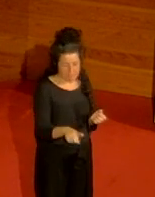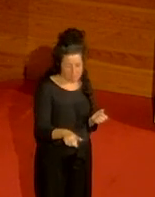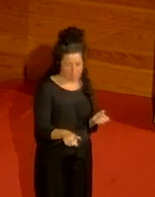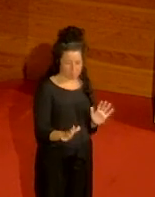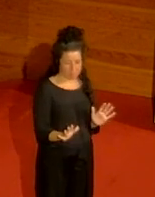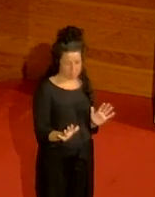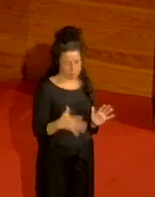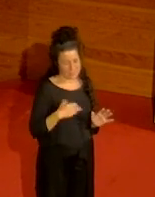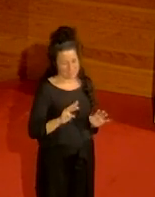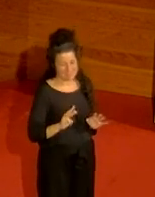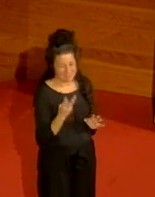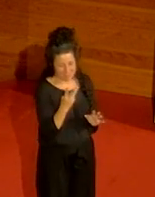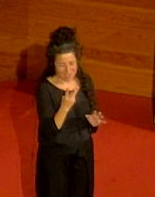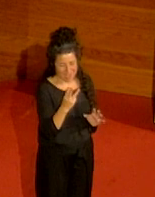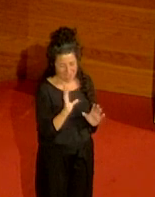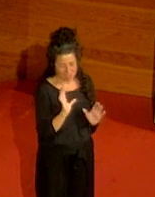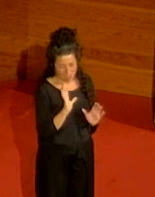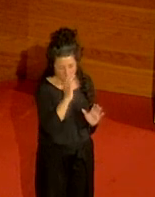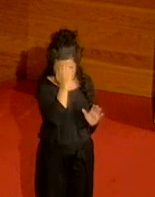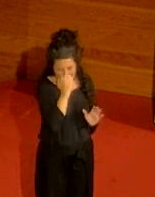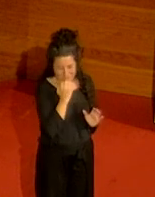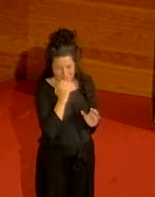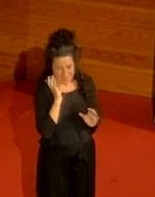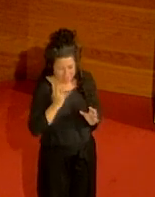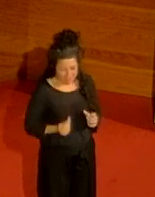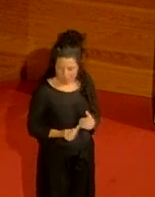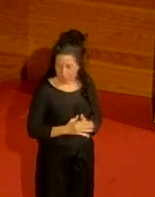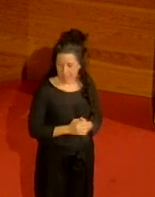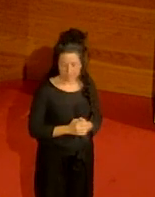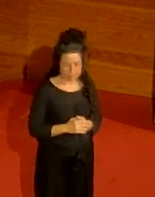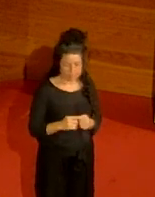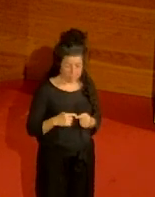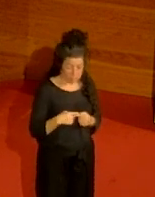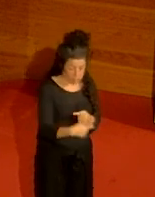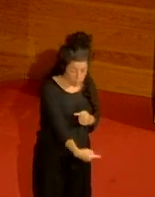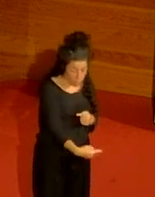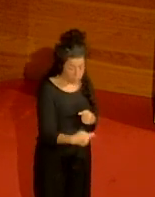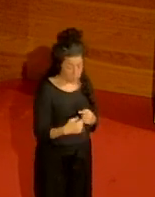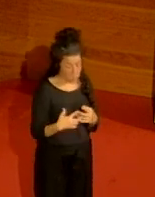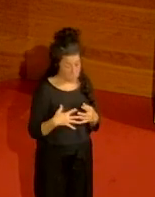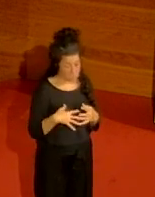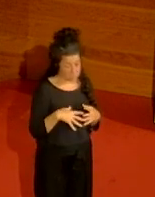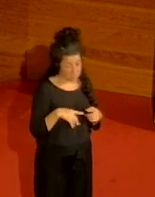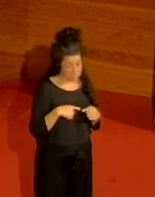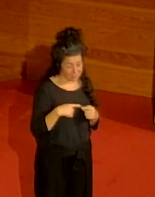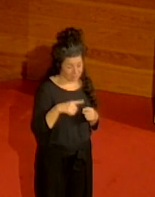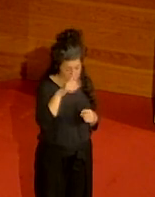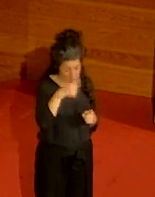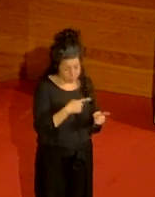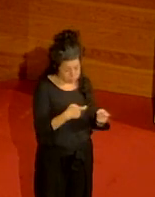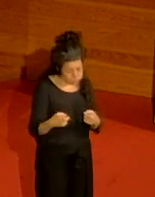porque hay enfrentamientos armados todos los días redadas militares de Israel todos los días